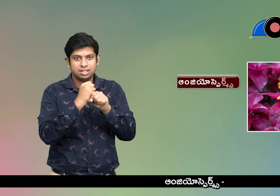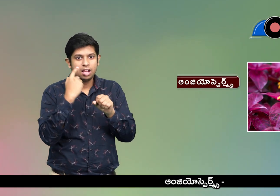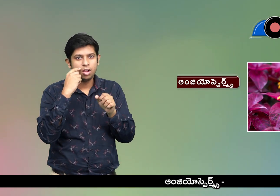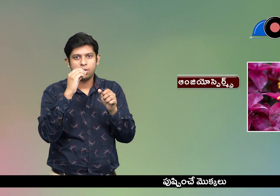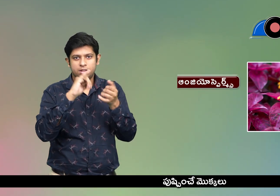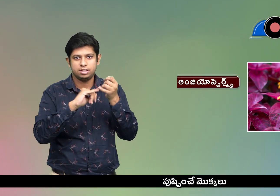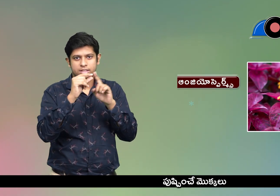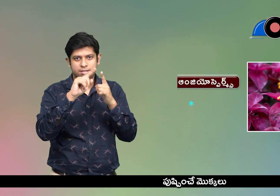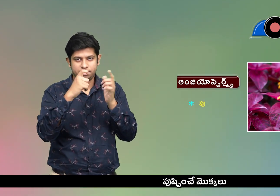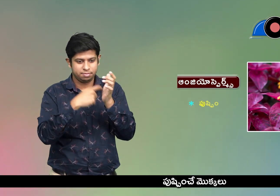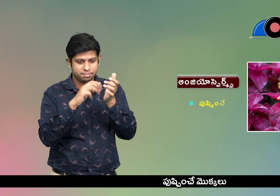ఆంజియోస్పెర్మ్స్, పుష్పించే మొక్కలు.